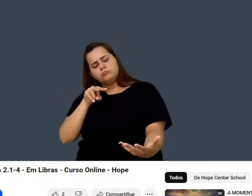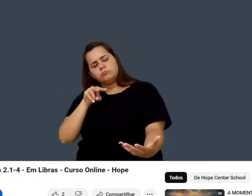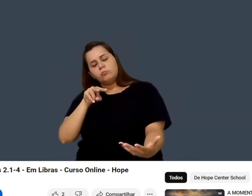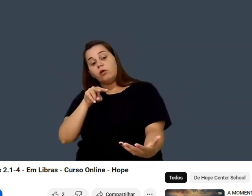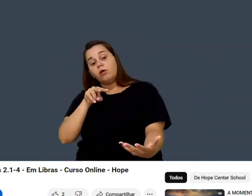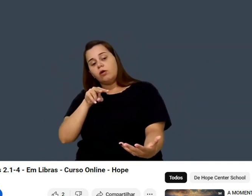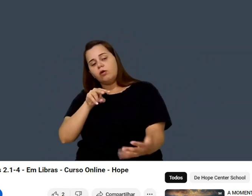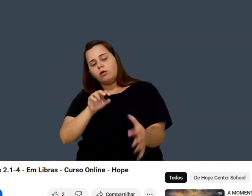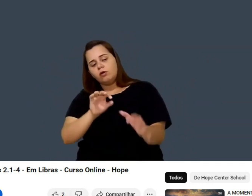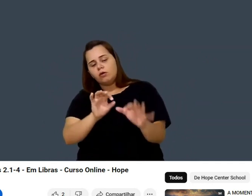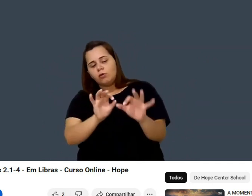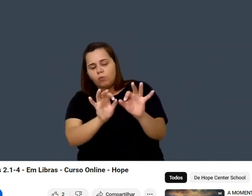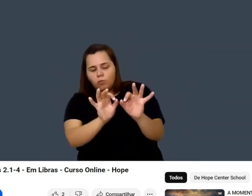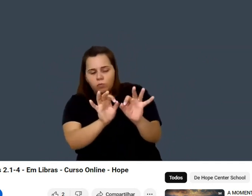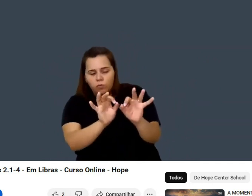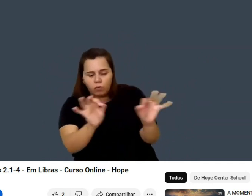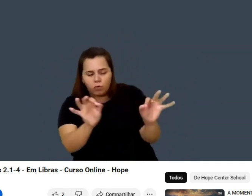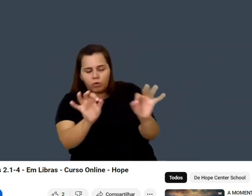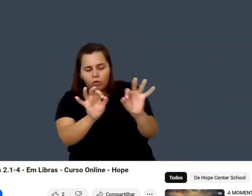ele olhou e